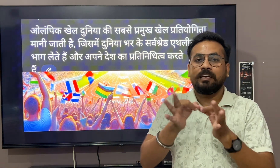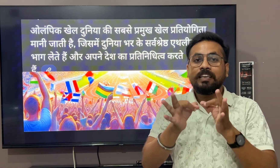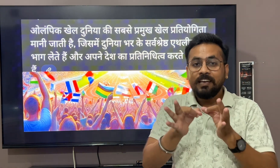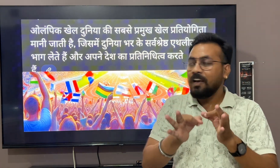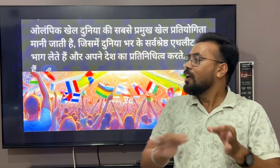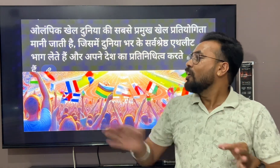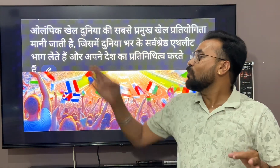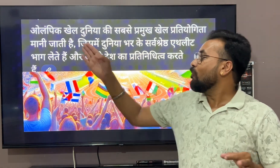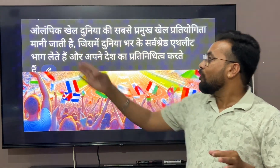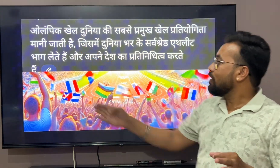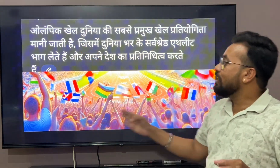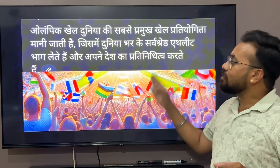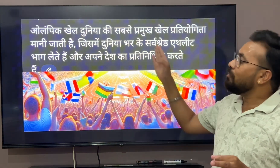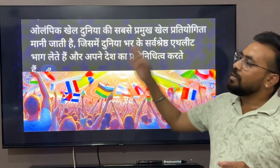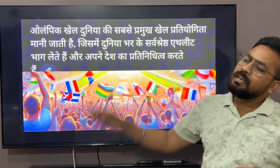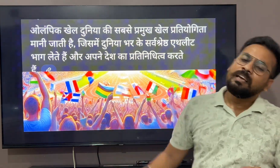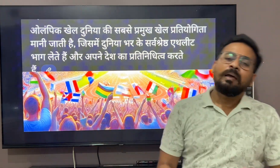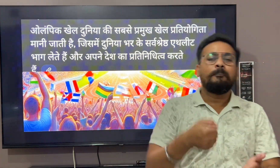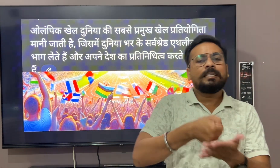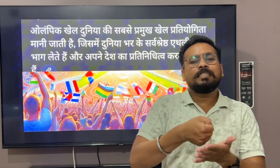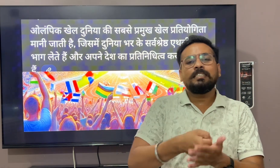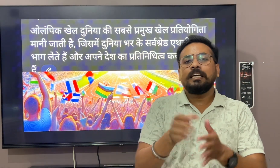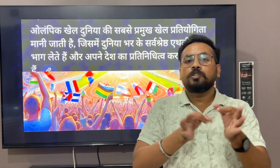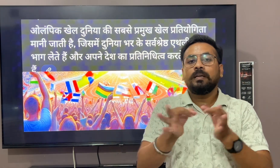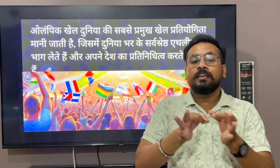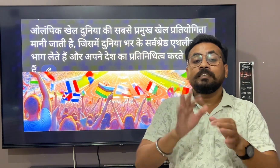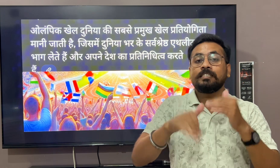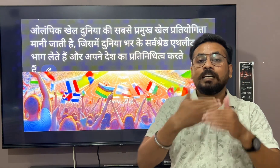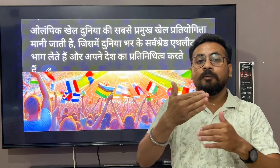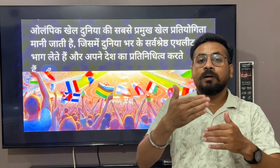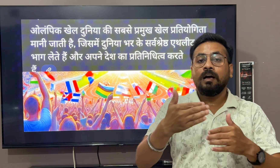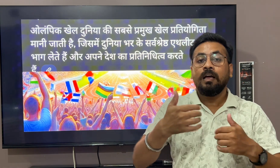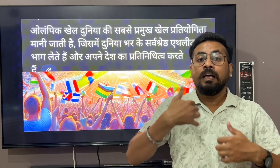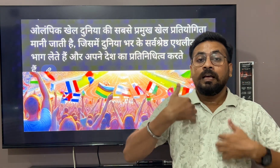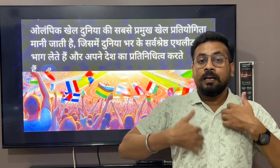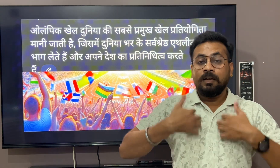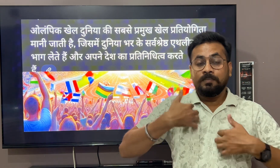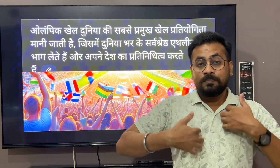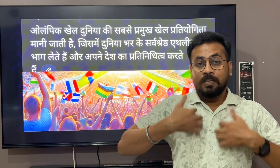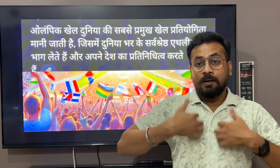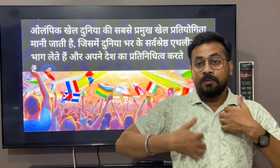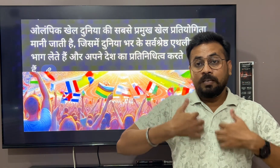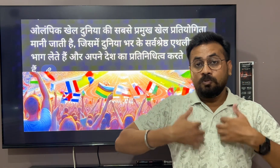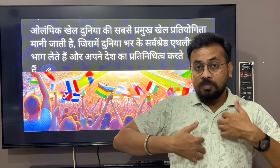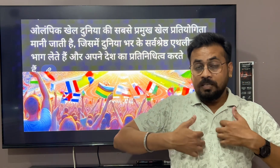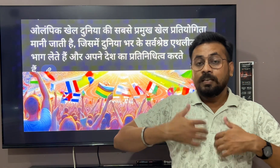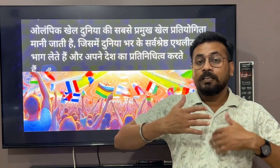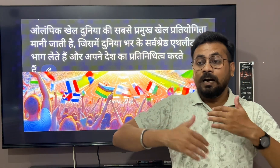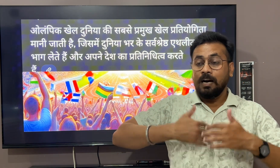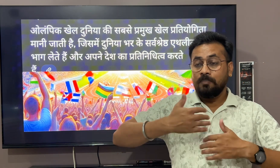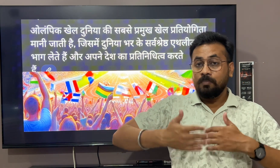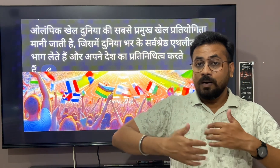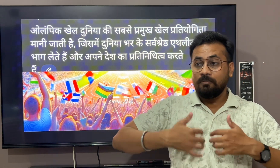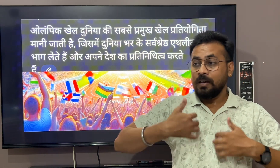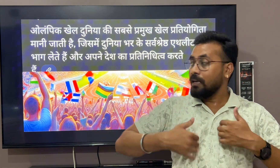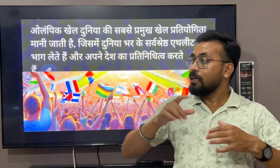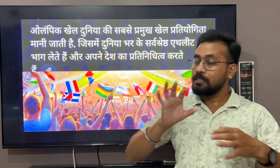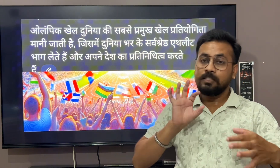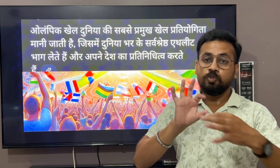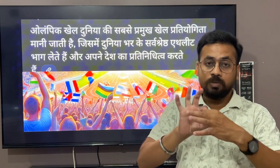है ना। तो ये सब मैंने बेसिक चीजें एक्सप्लेन की जिससे आपका, है ना, आपकी खुशी या आपकी भावनाएं इससे जुड़ी